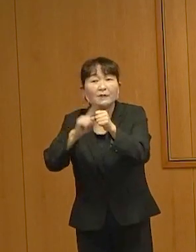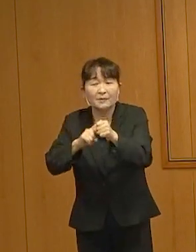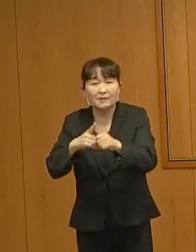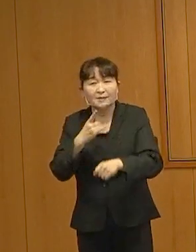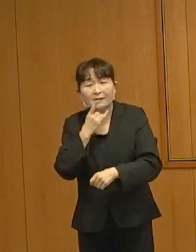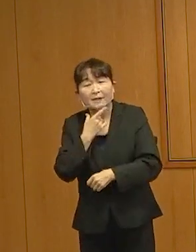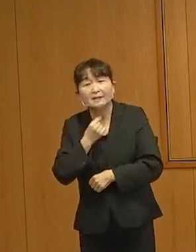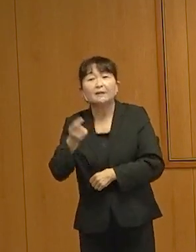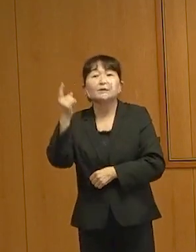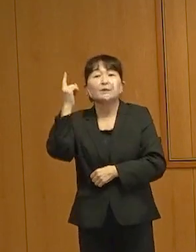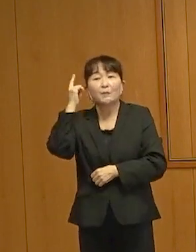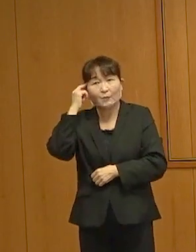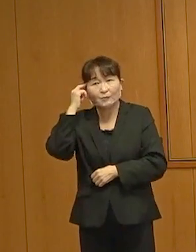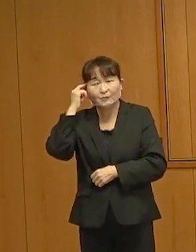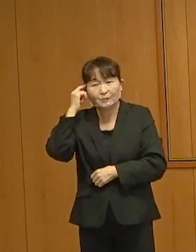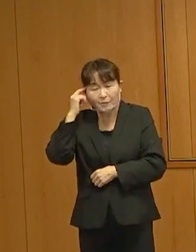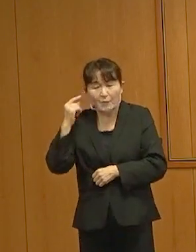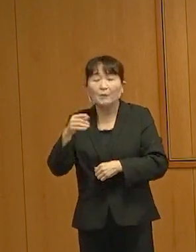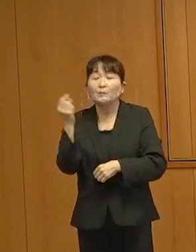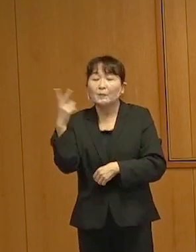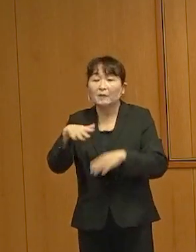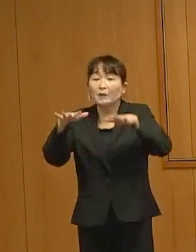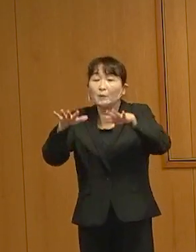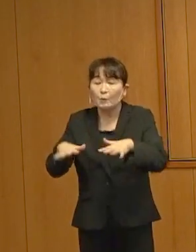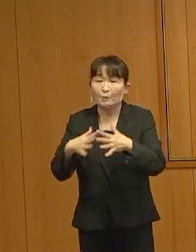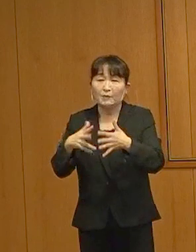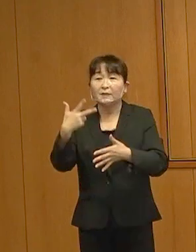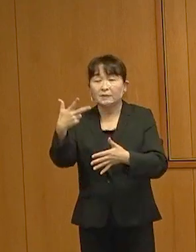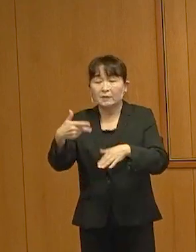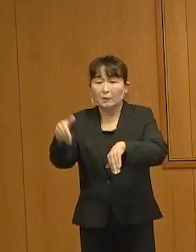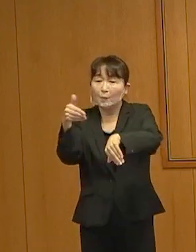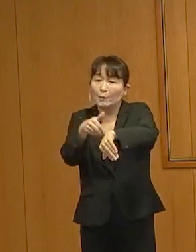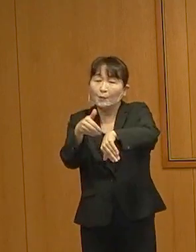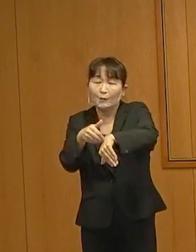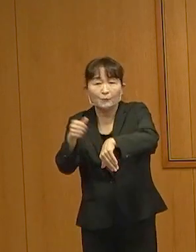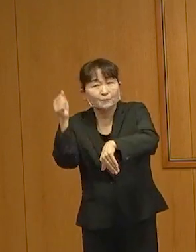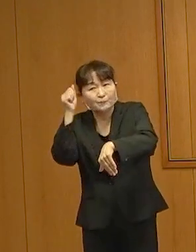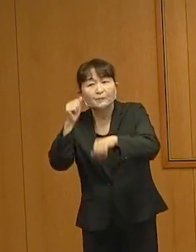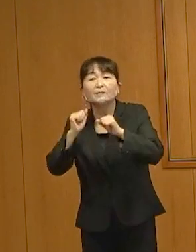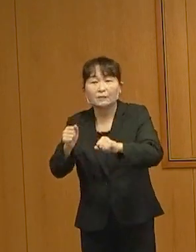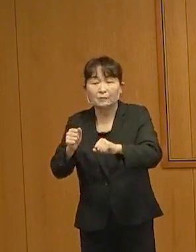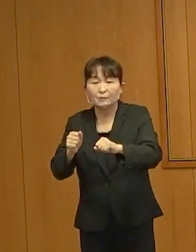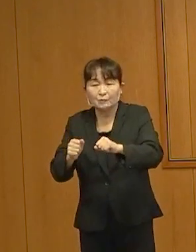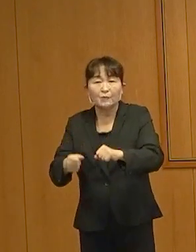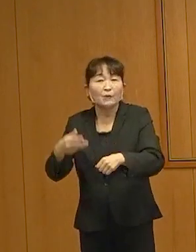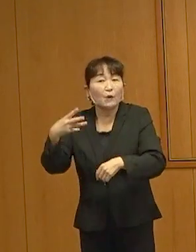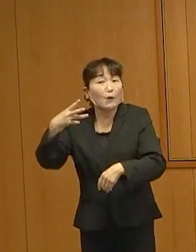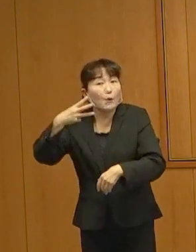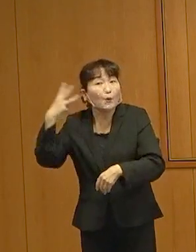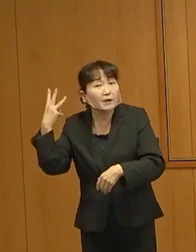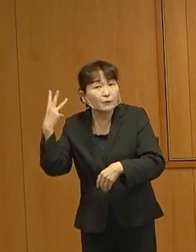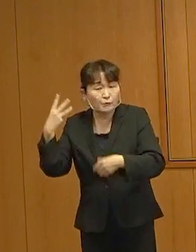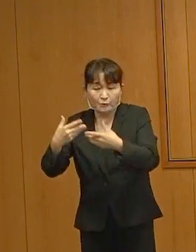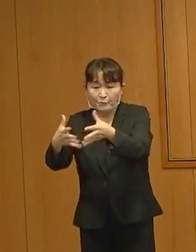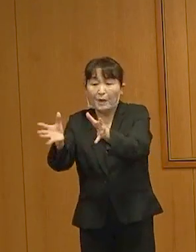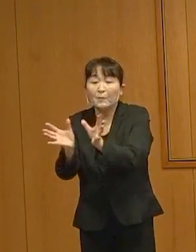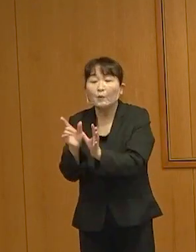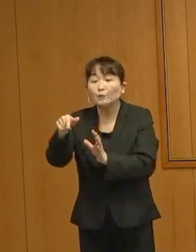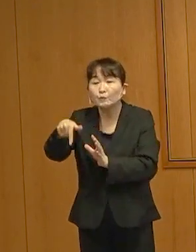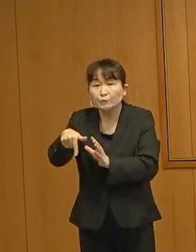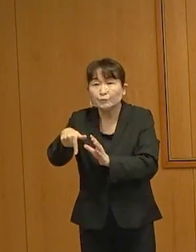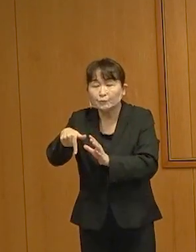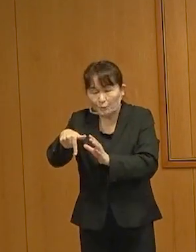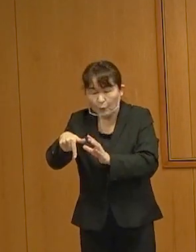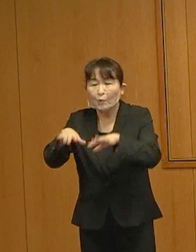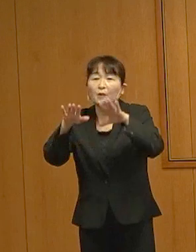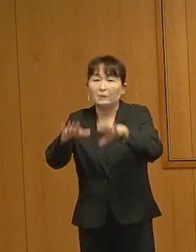その他にも本市でキャンプをしているオリックスバファローズが再び首位に返り咲いておりまして、またテゲバ